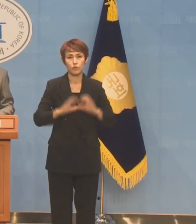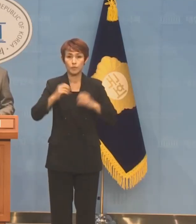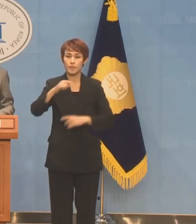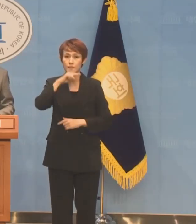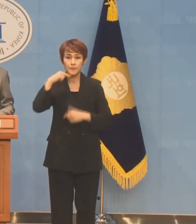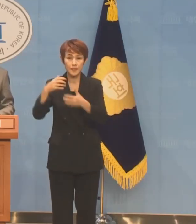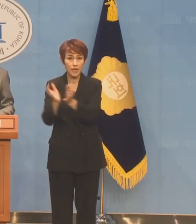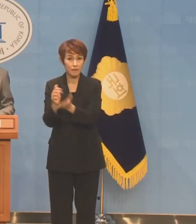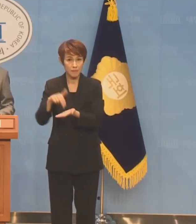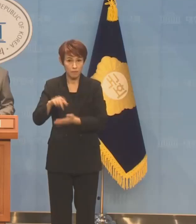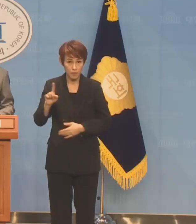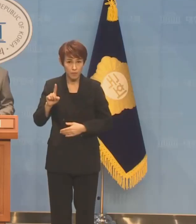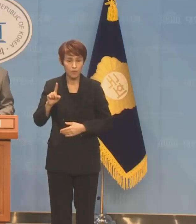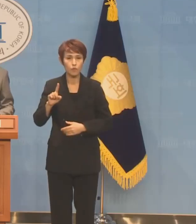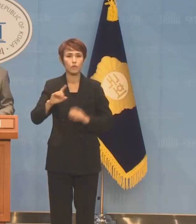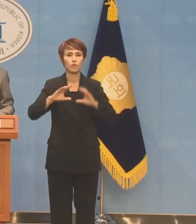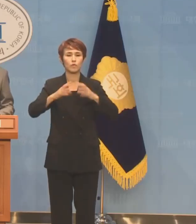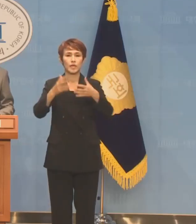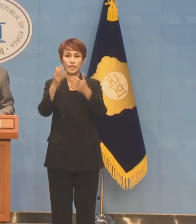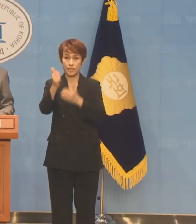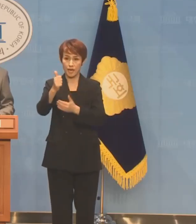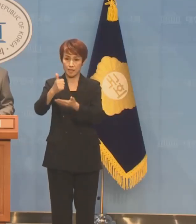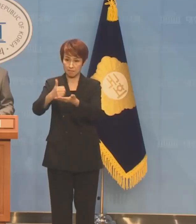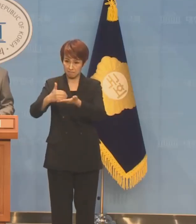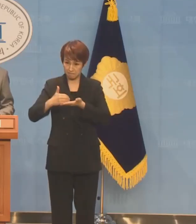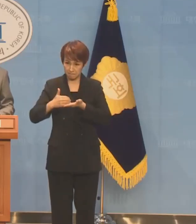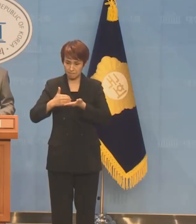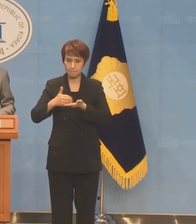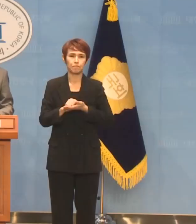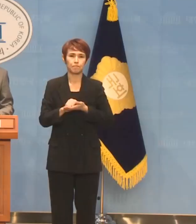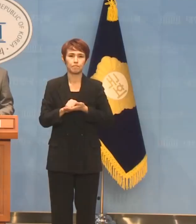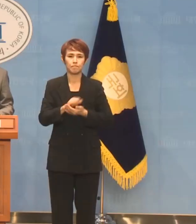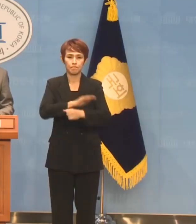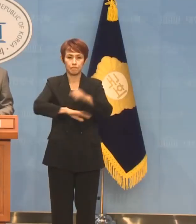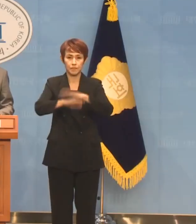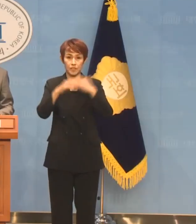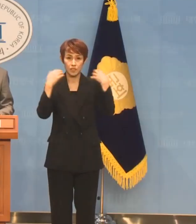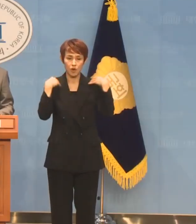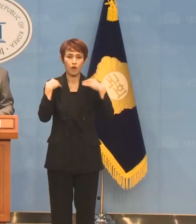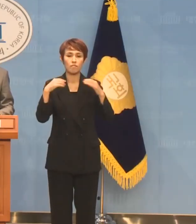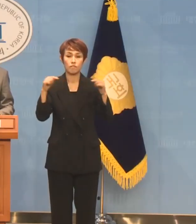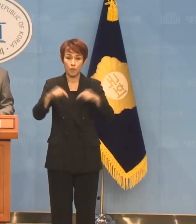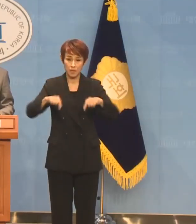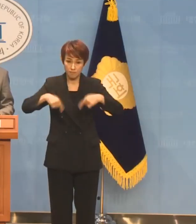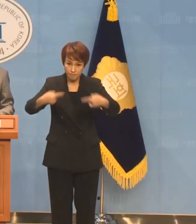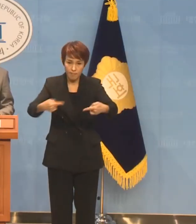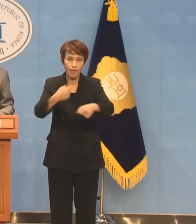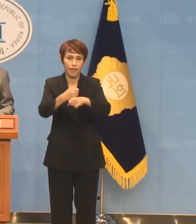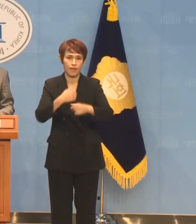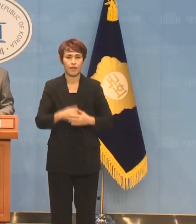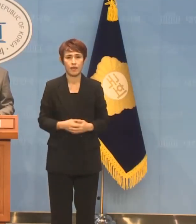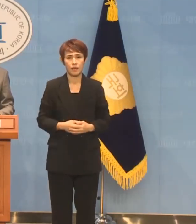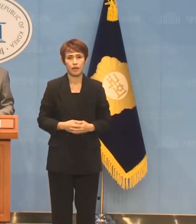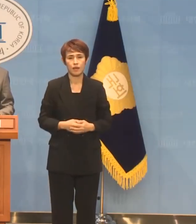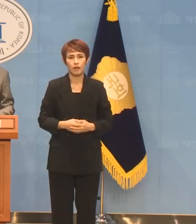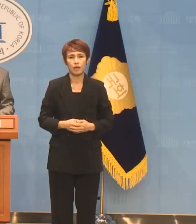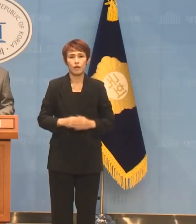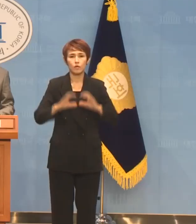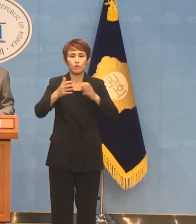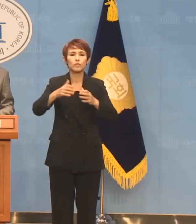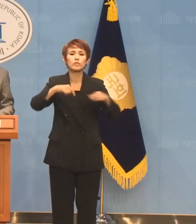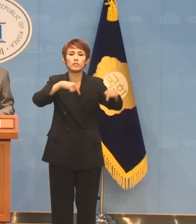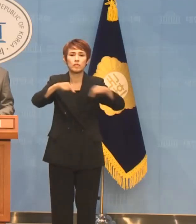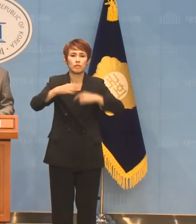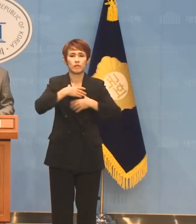국민의힘은 국회의장의 제안을 수용해 협의체로 참여하기로 하였습니다. 지금은 국정